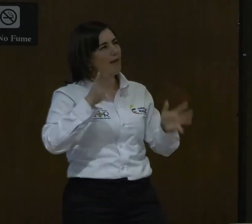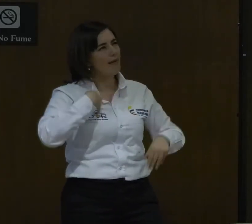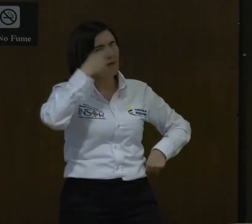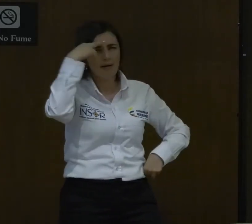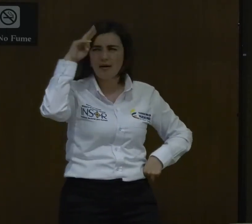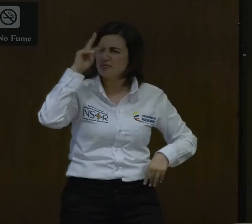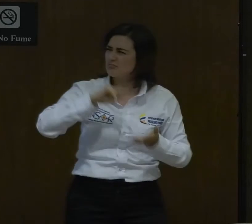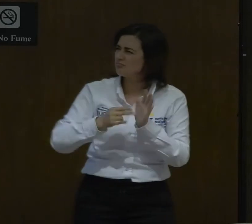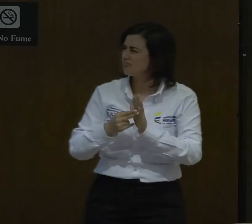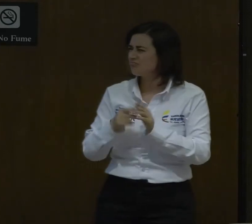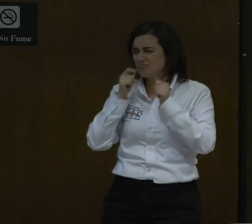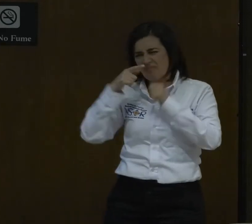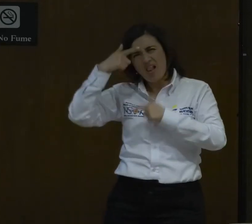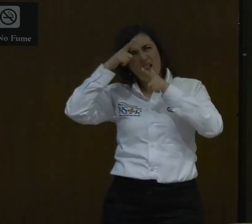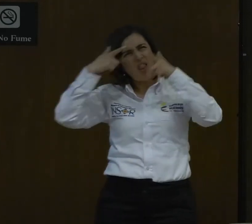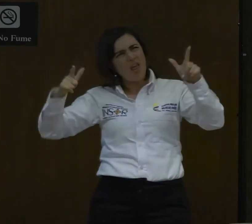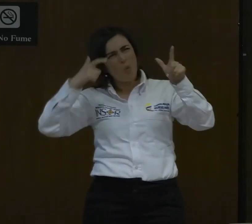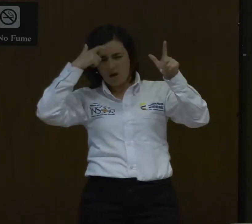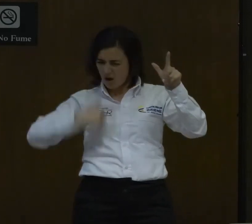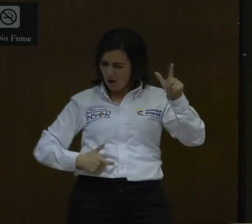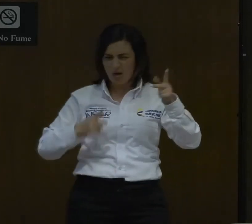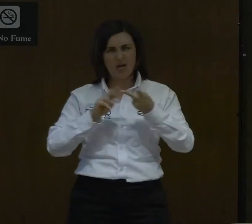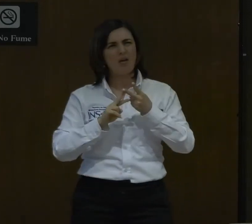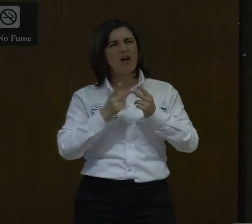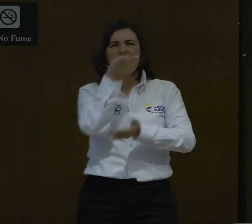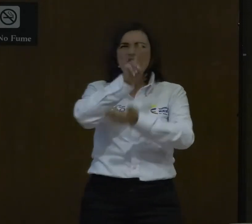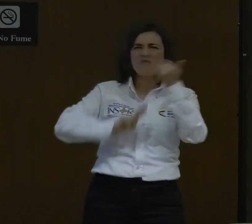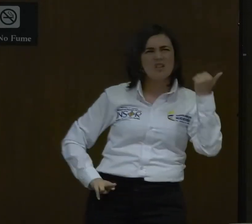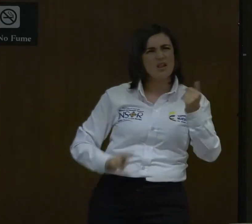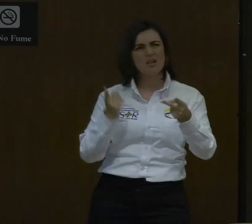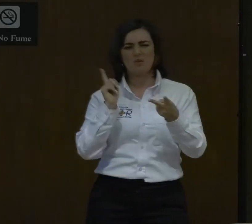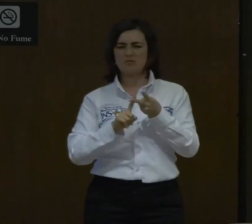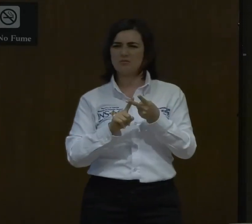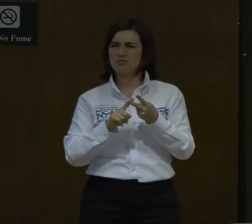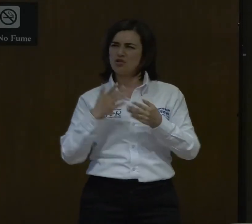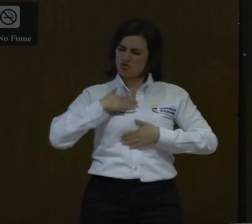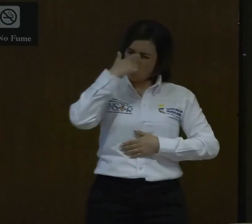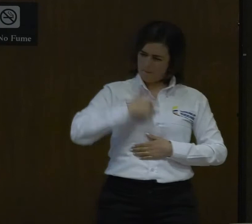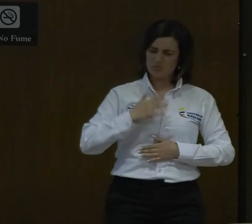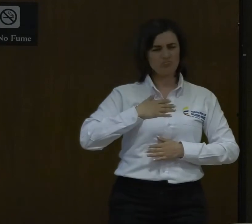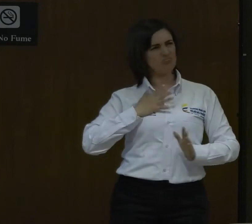que es el lenguaje humano, lo que es el bilingüismo, lo que quiere decir ser bilingüe.